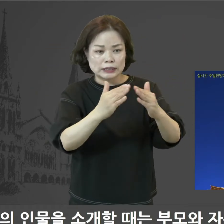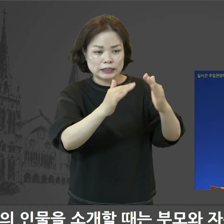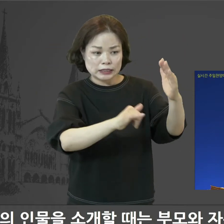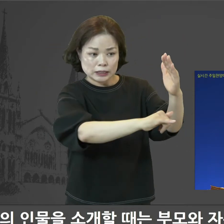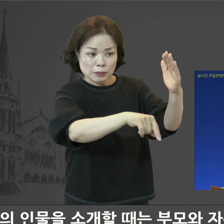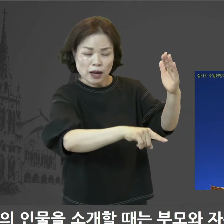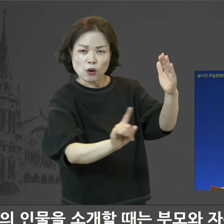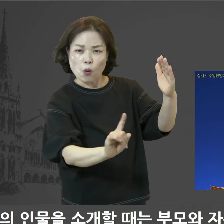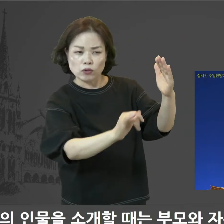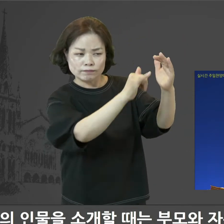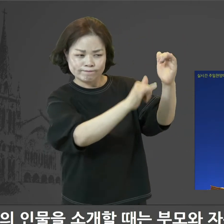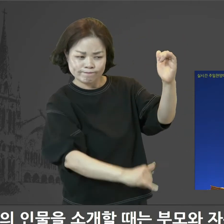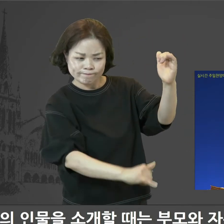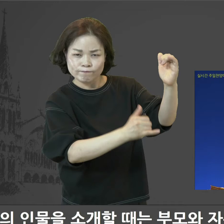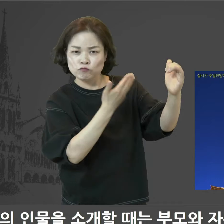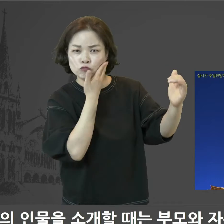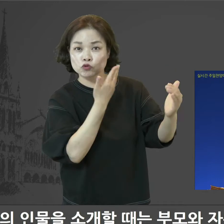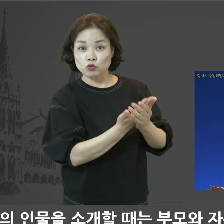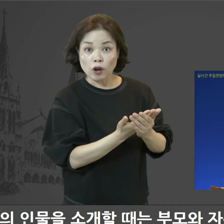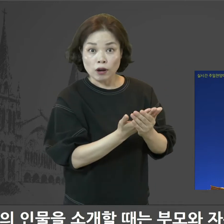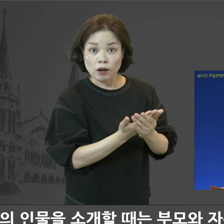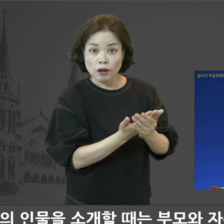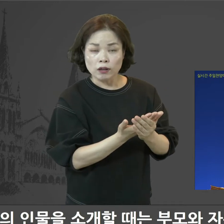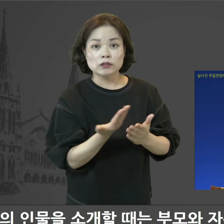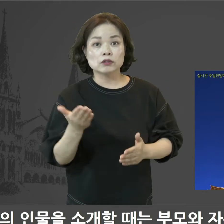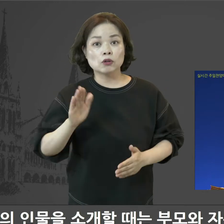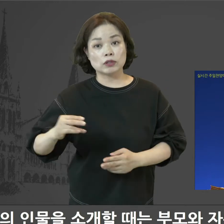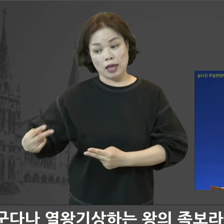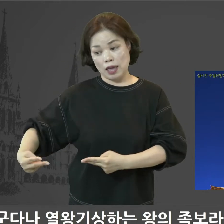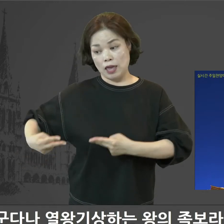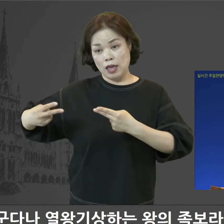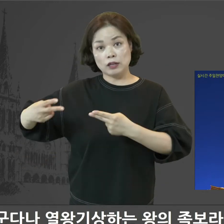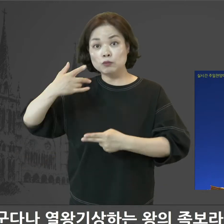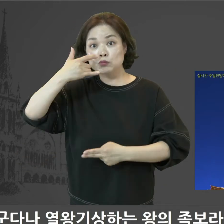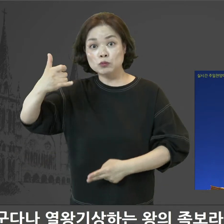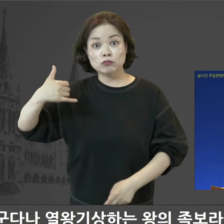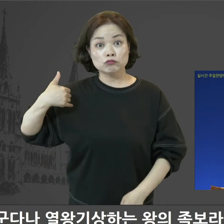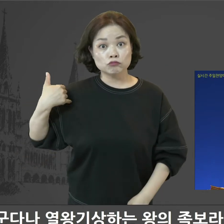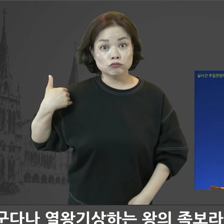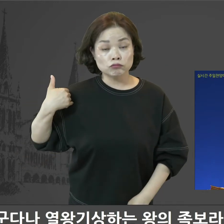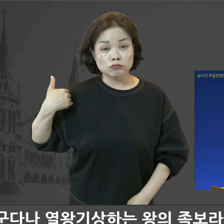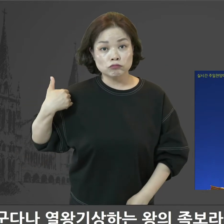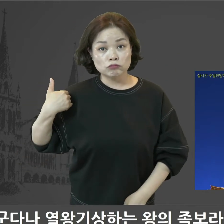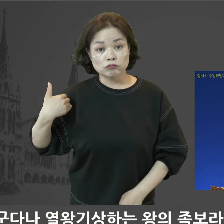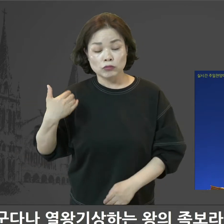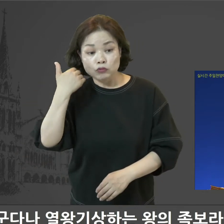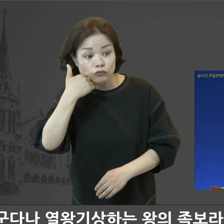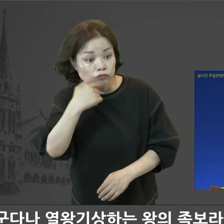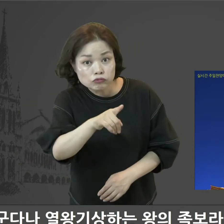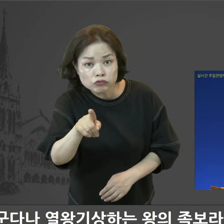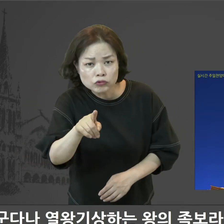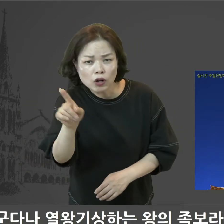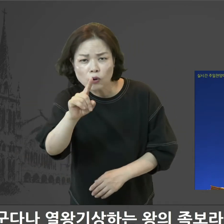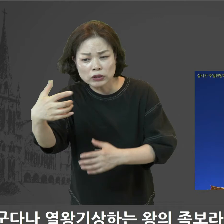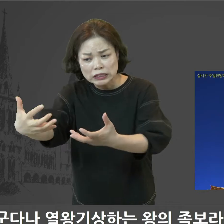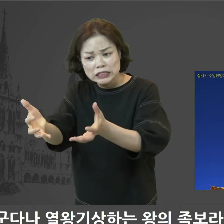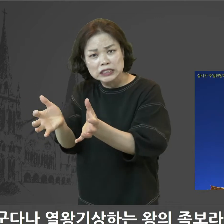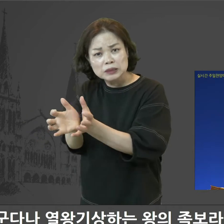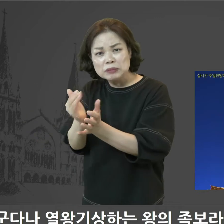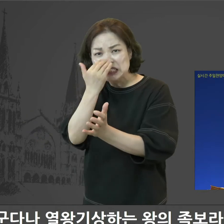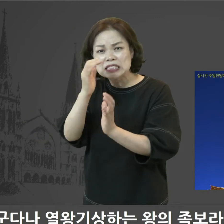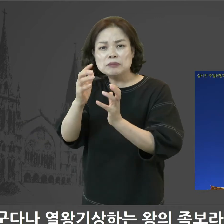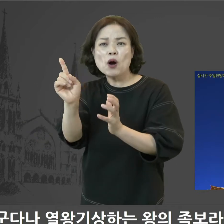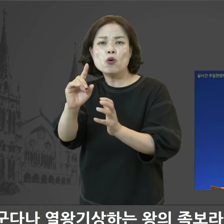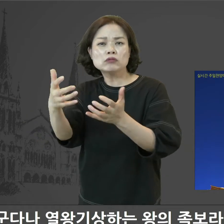집안 사람인가가 상당히 중요했었습니다. 그런데 엘리야는 그 부모가 누군지, 심지어는 이스라엘의 어느 지파